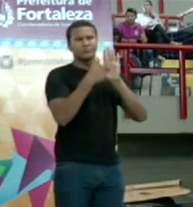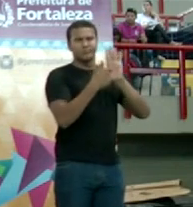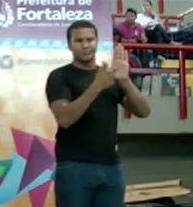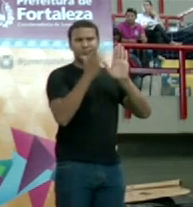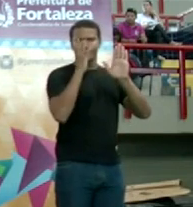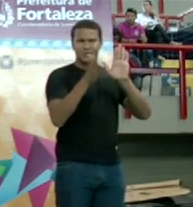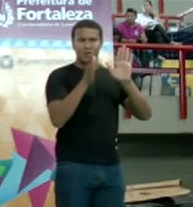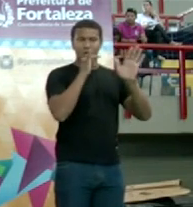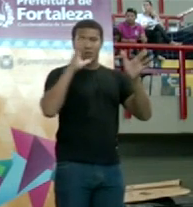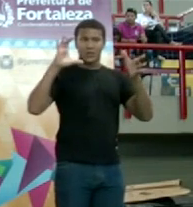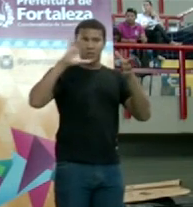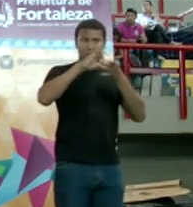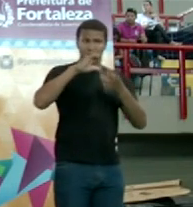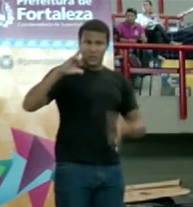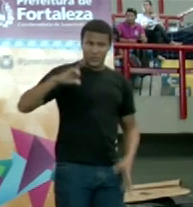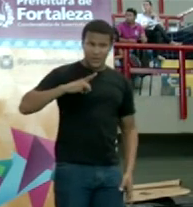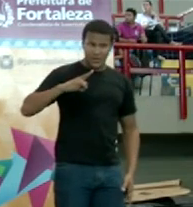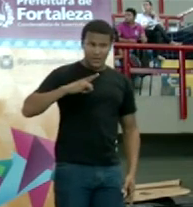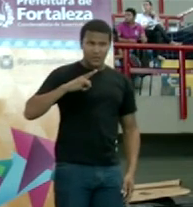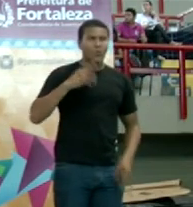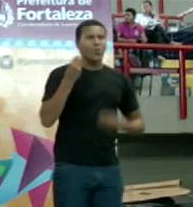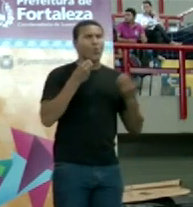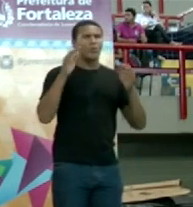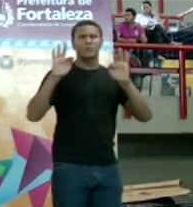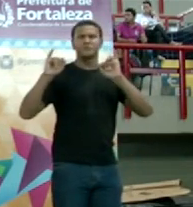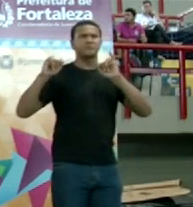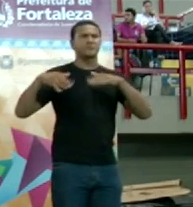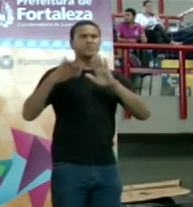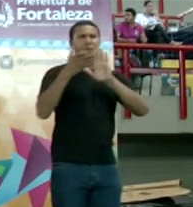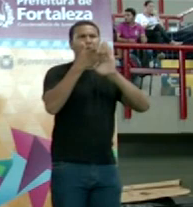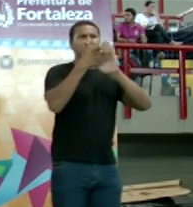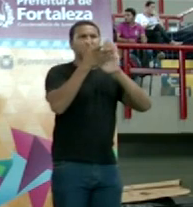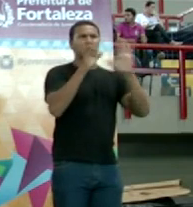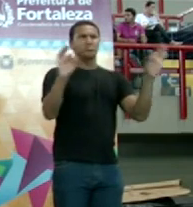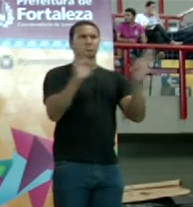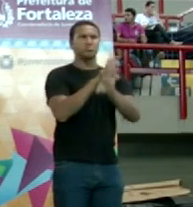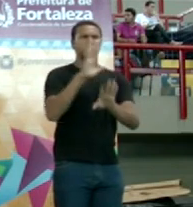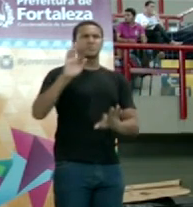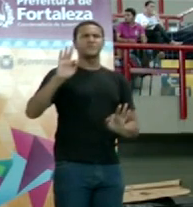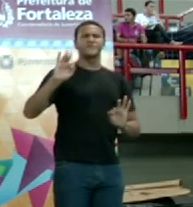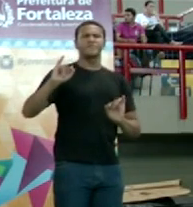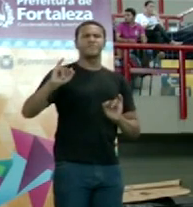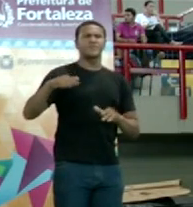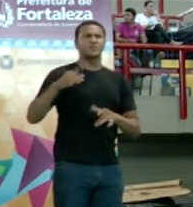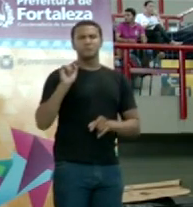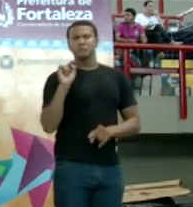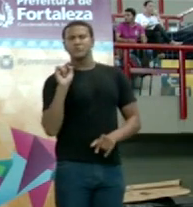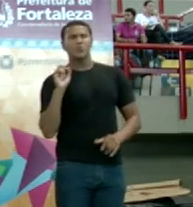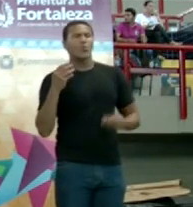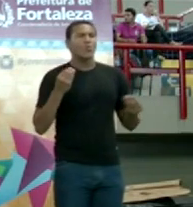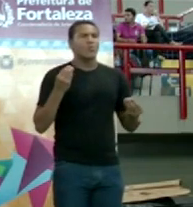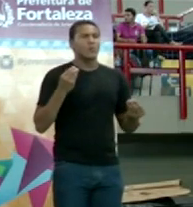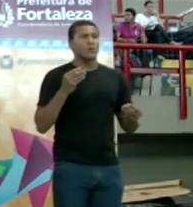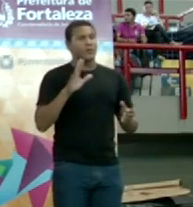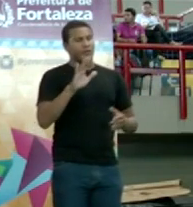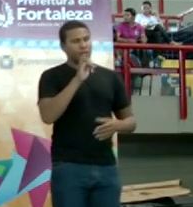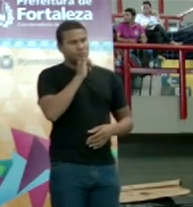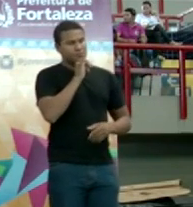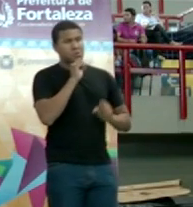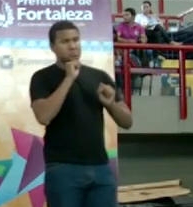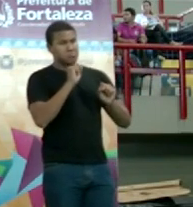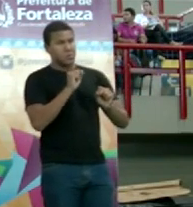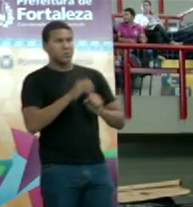que eu coloco para findar o parágrafo da introdução, com minha opinião? Você pode dizer assim: